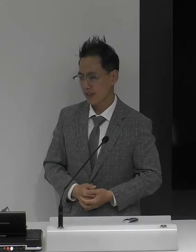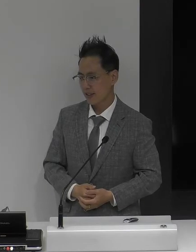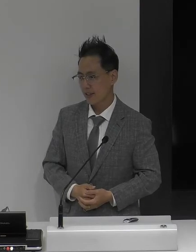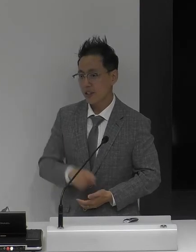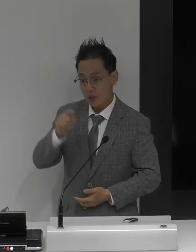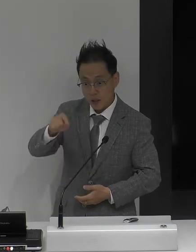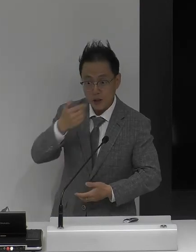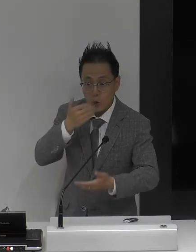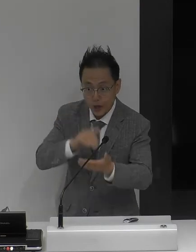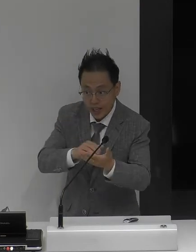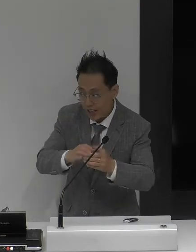그리고 이 돌이